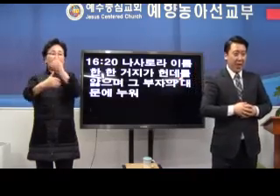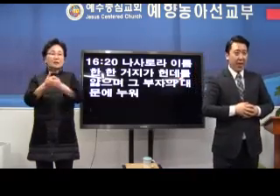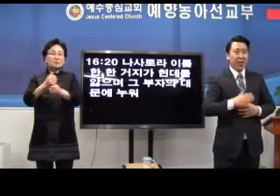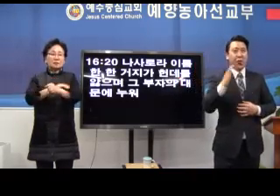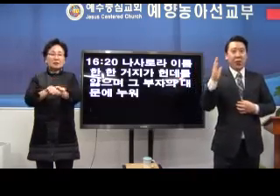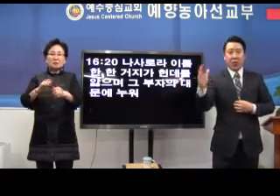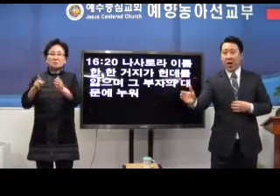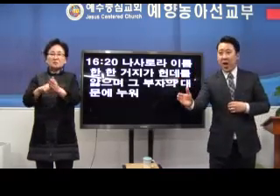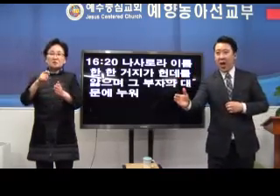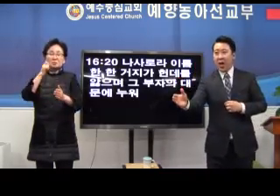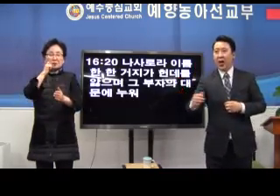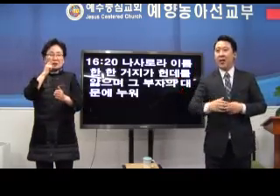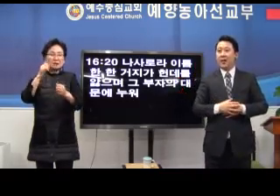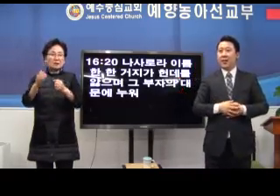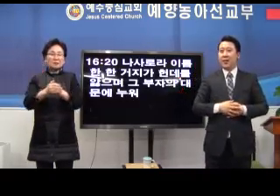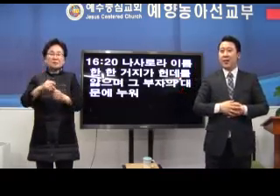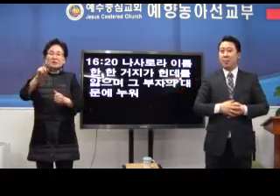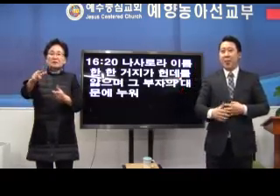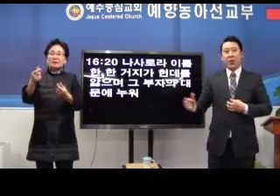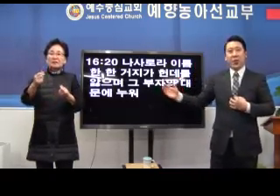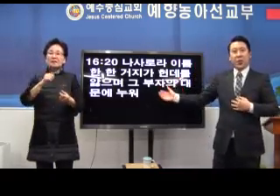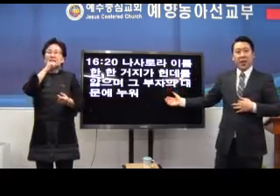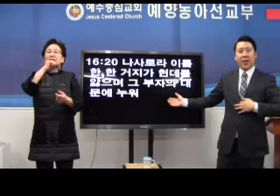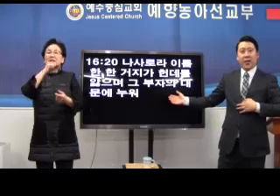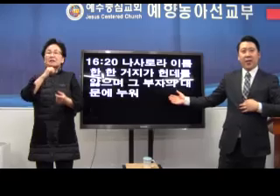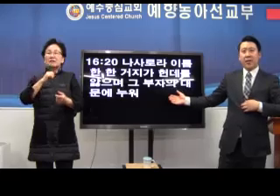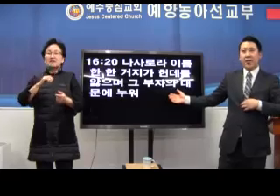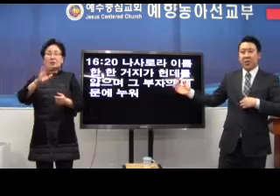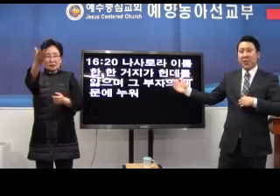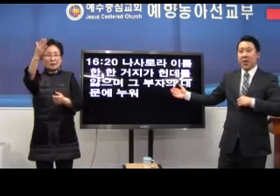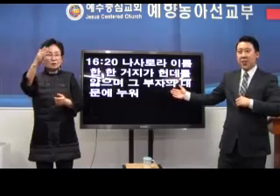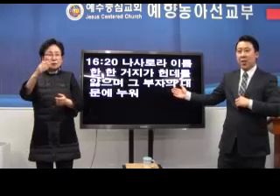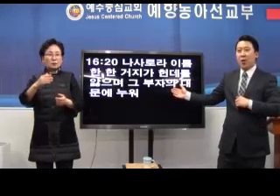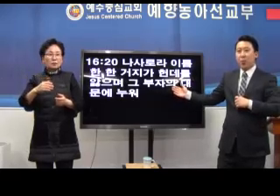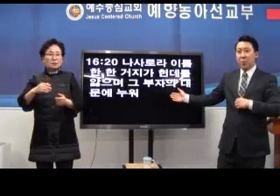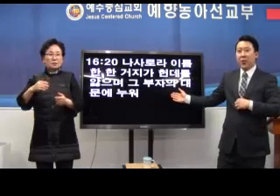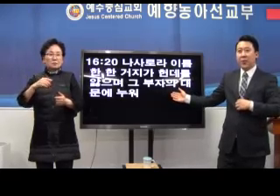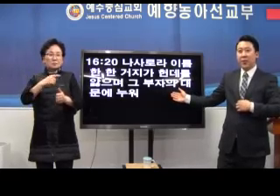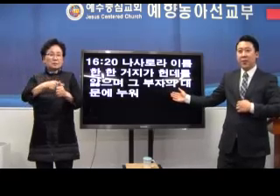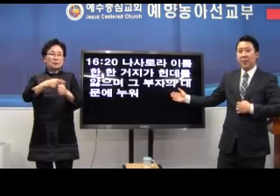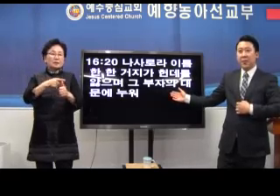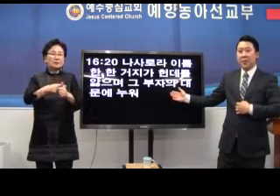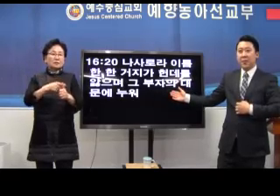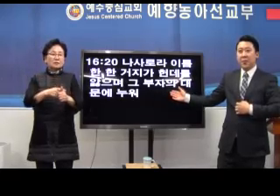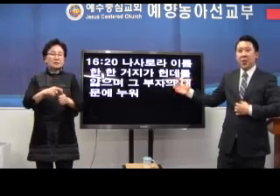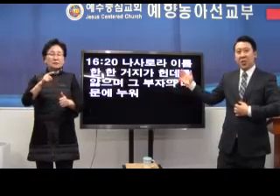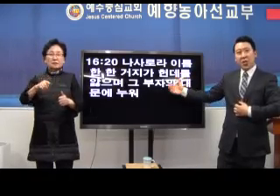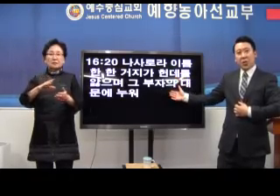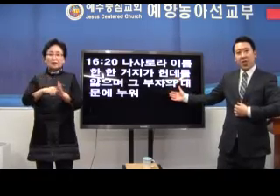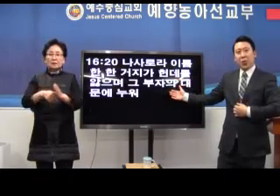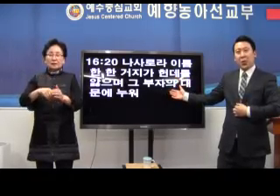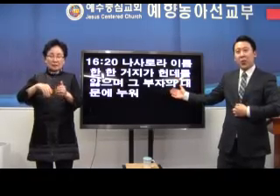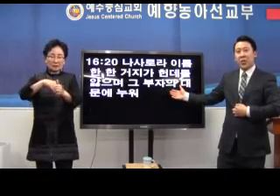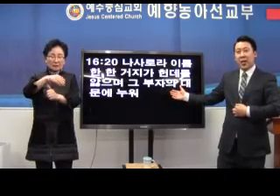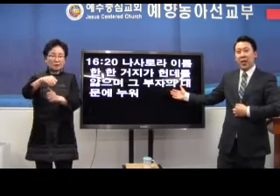때문에 이렇게 됐다. 맞는 거예요, 이게. 이때 당시의 상황을 보면. 왜 이때 당시에 기록된